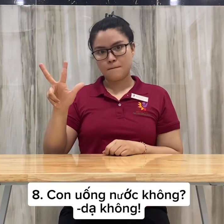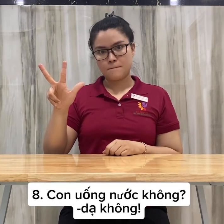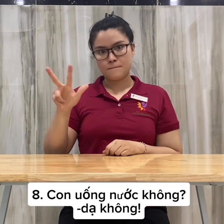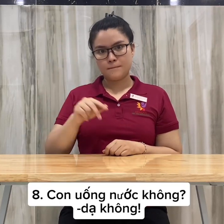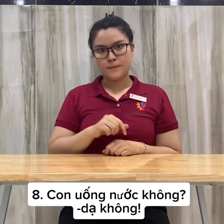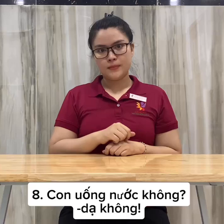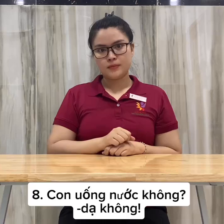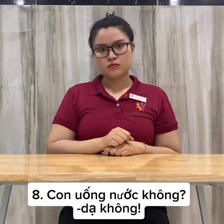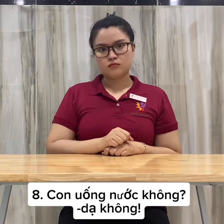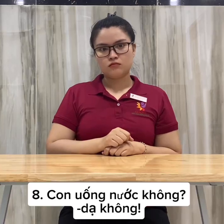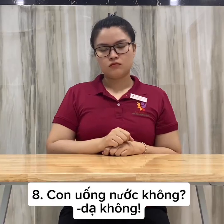Câu số 8.